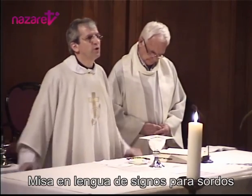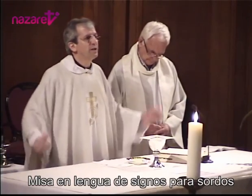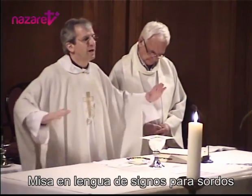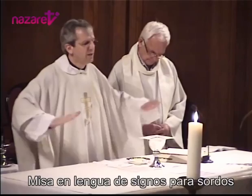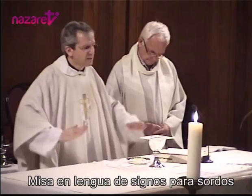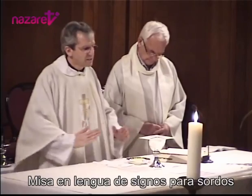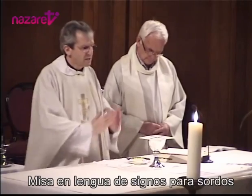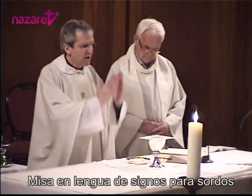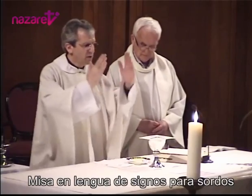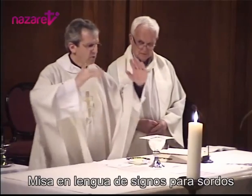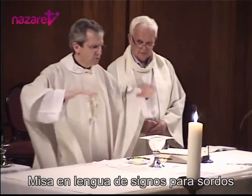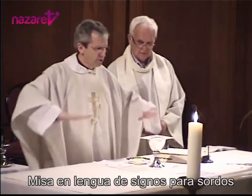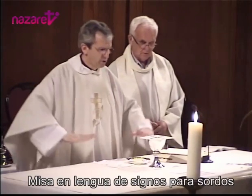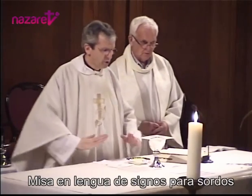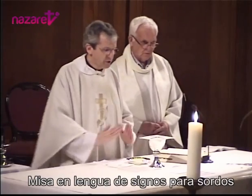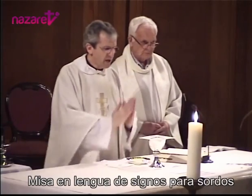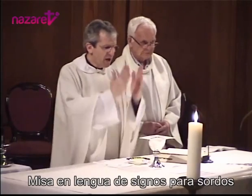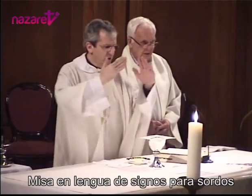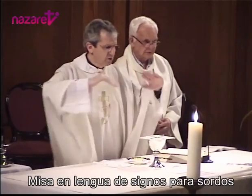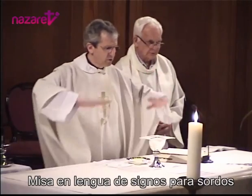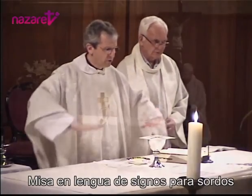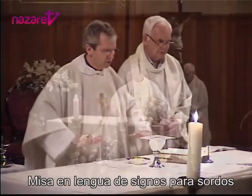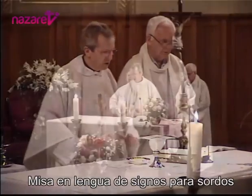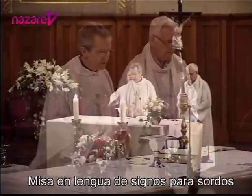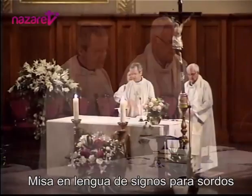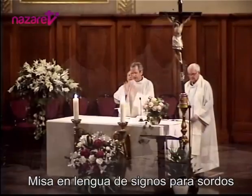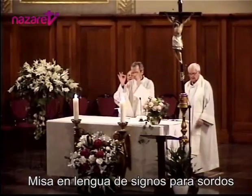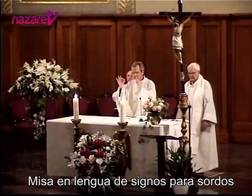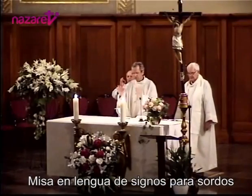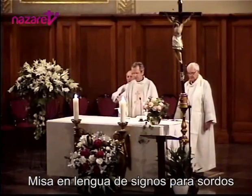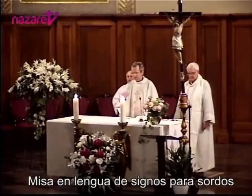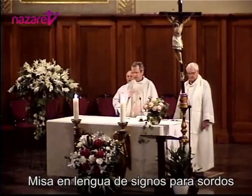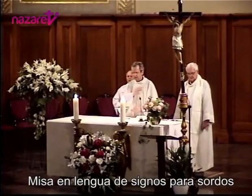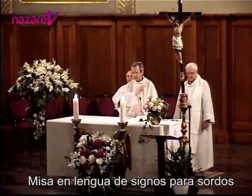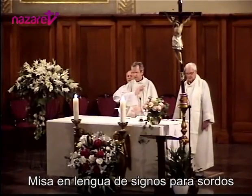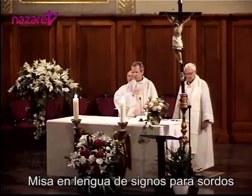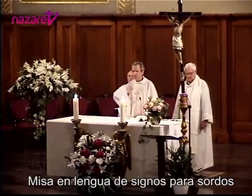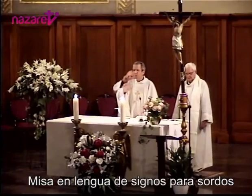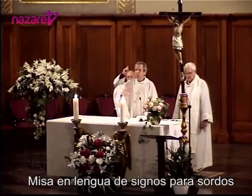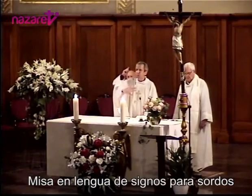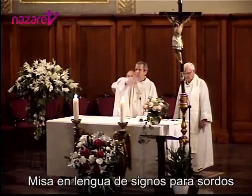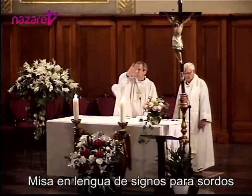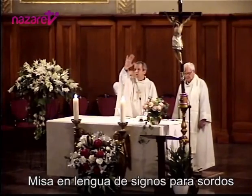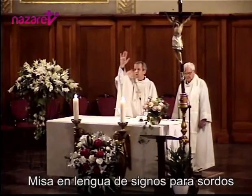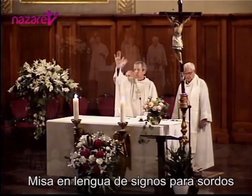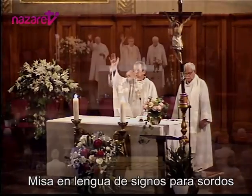gloria. Santo, santo, santo es el Señor, Dios